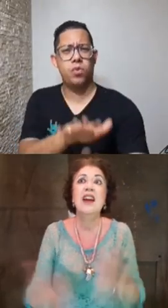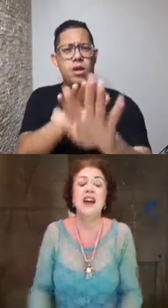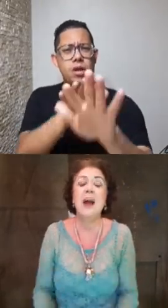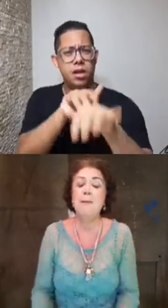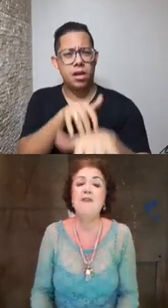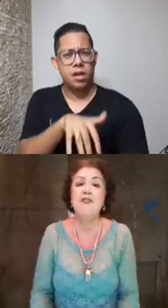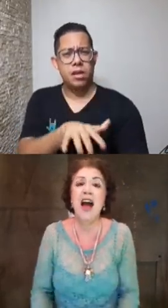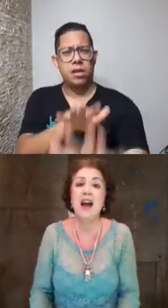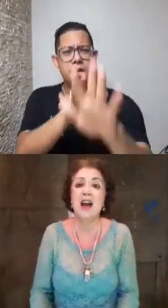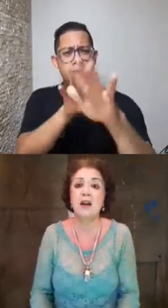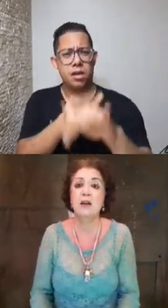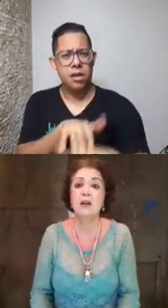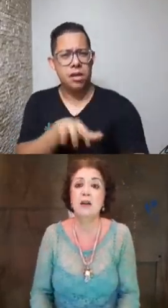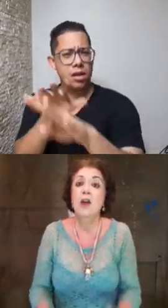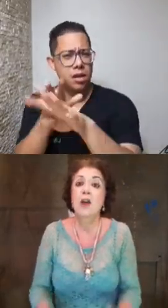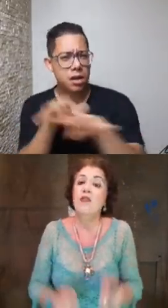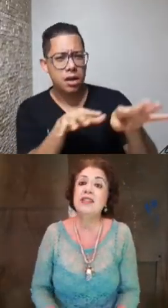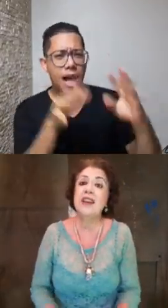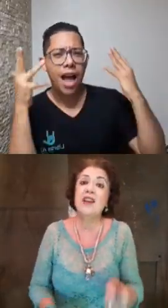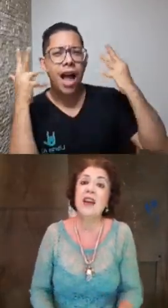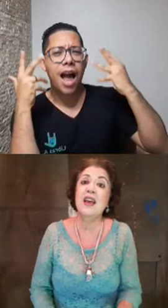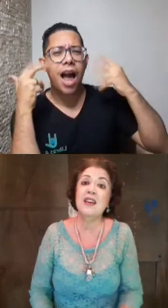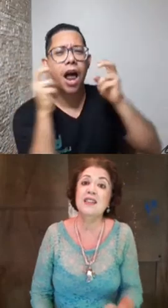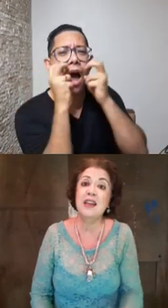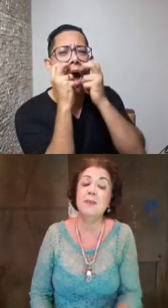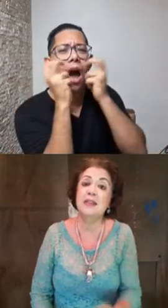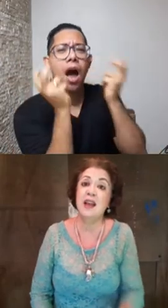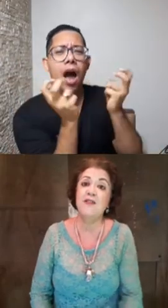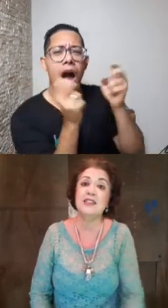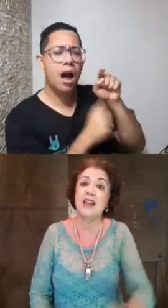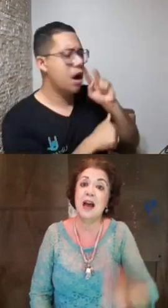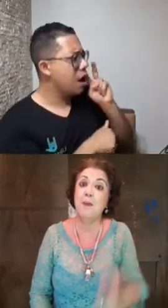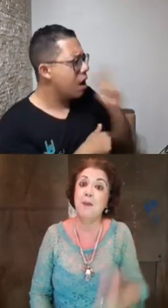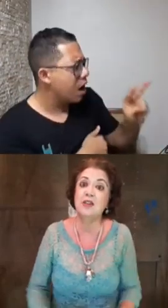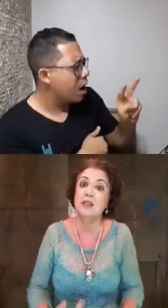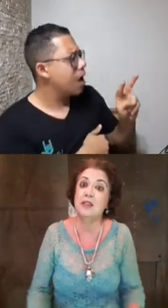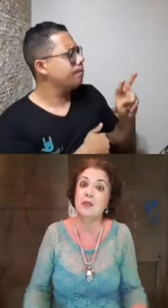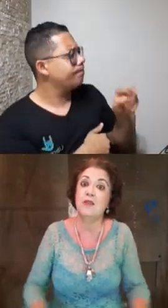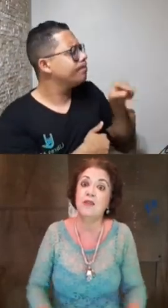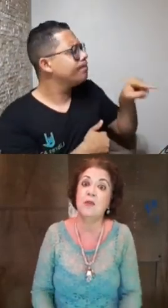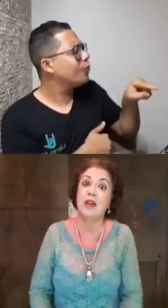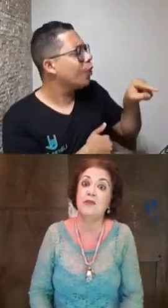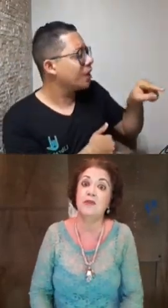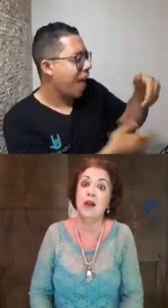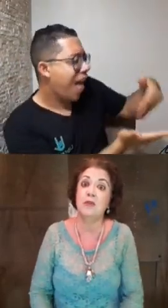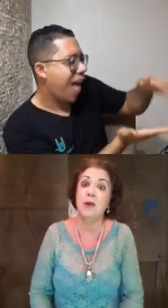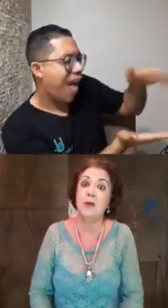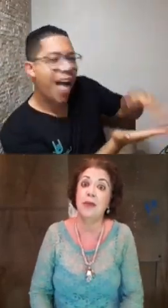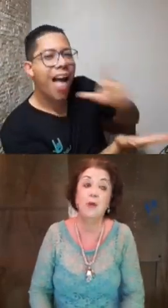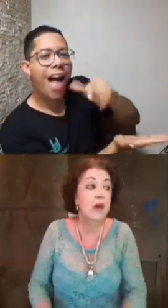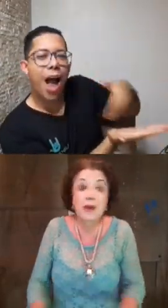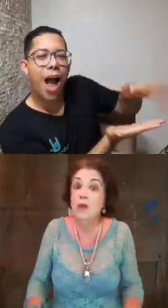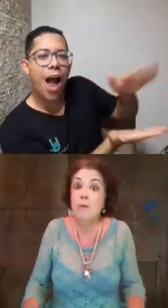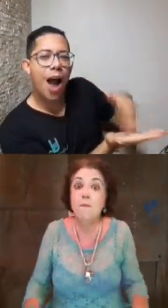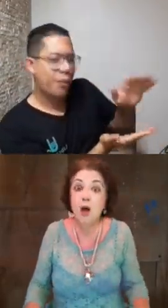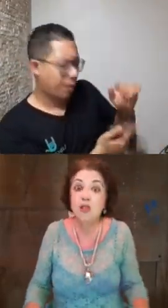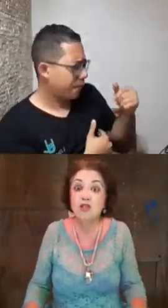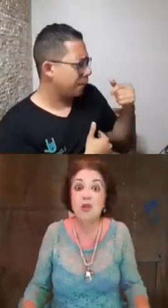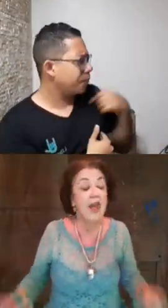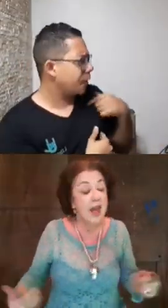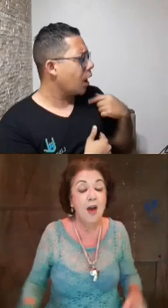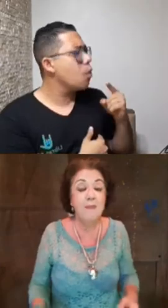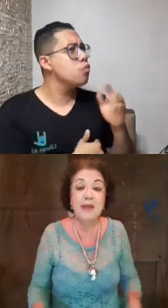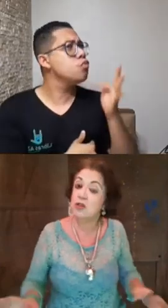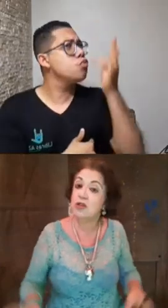dizer, capivara, você que vem aqui sempre se refrescar, pode me dizer o que é que eu vou encontrar no final do meu caminho? Eu não